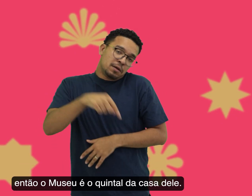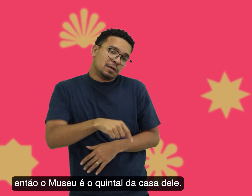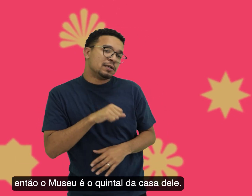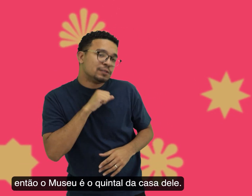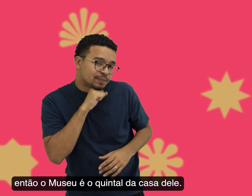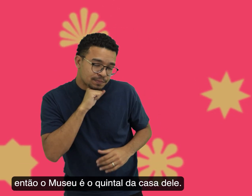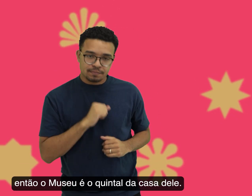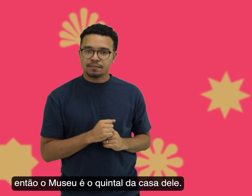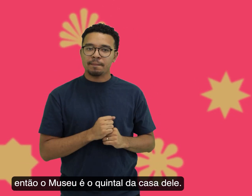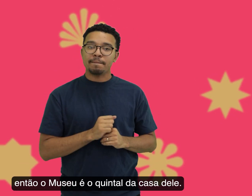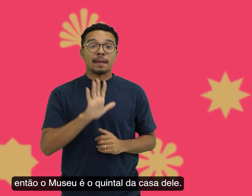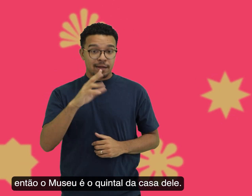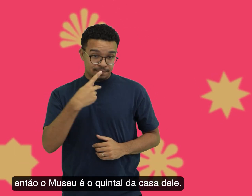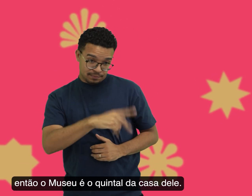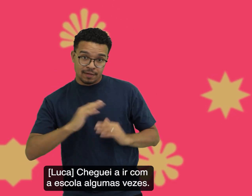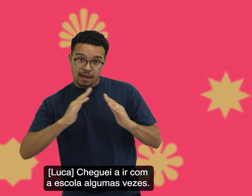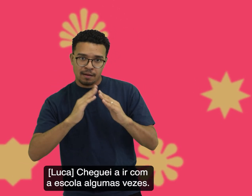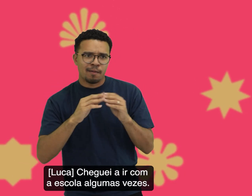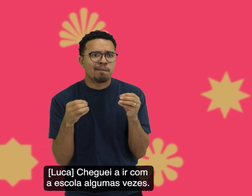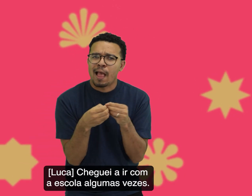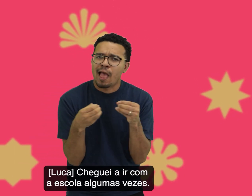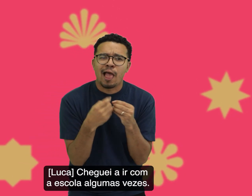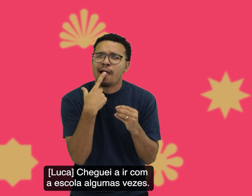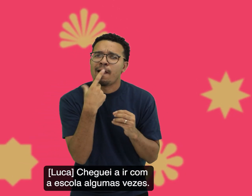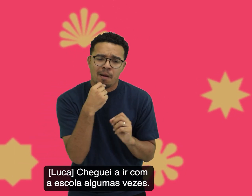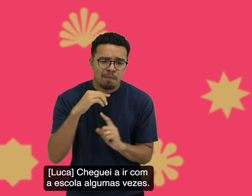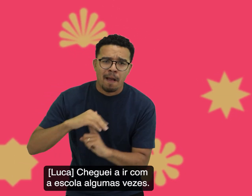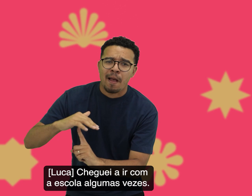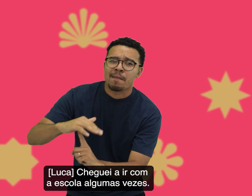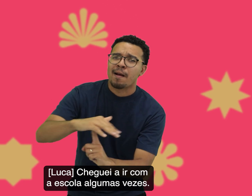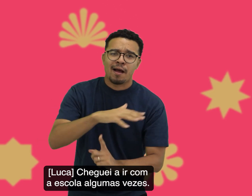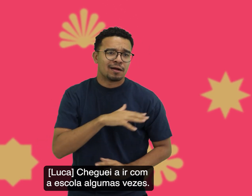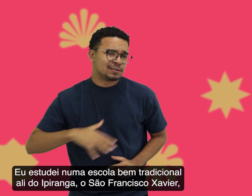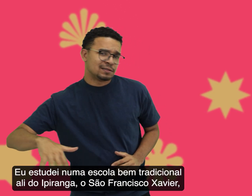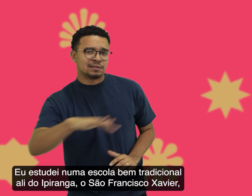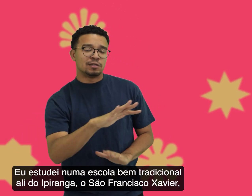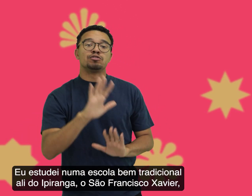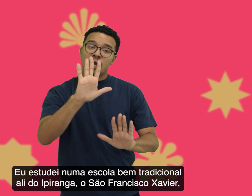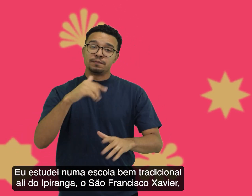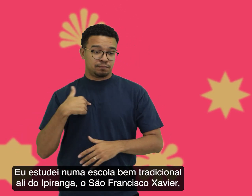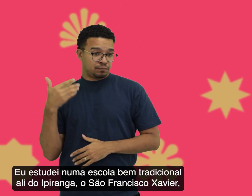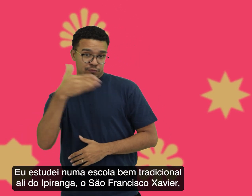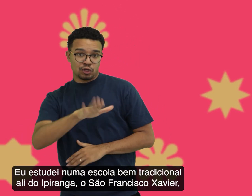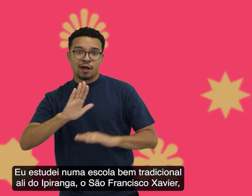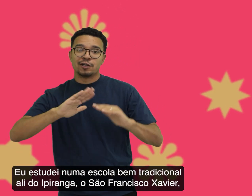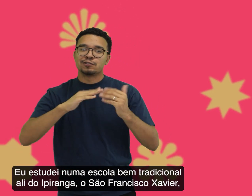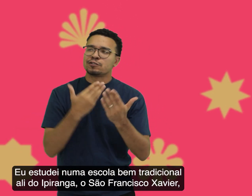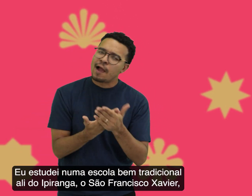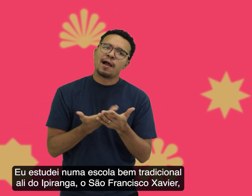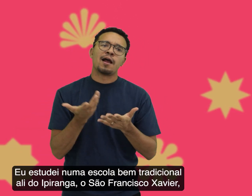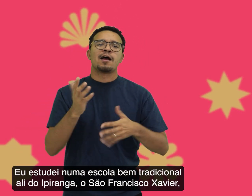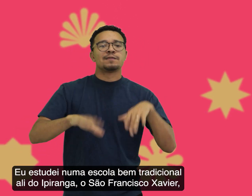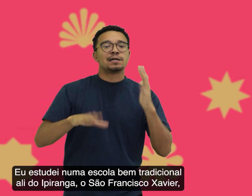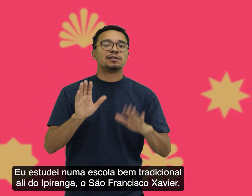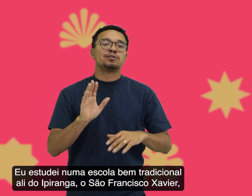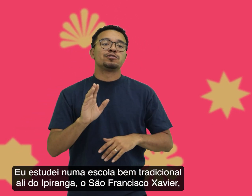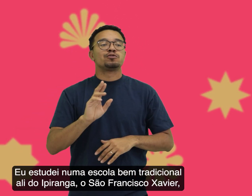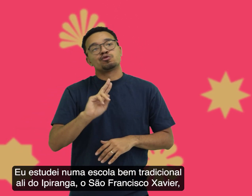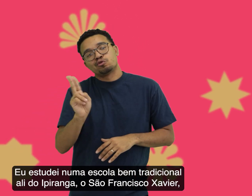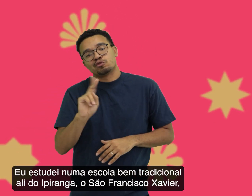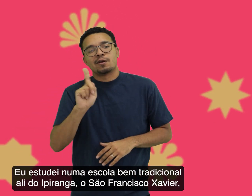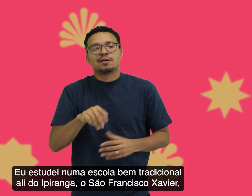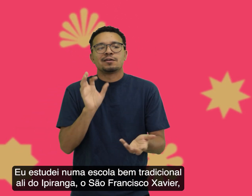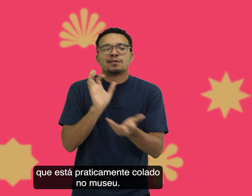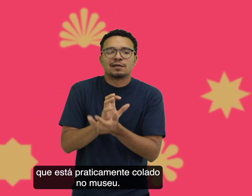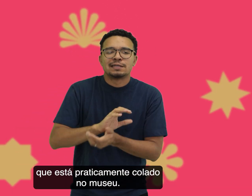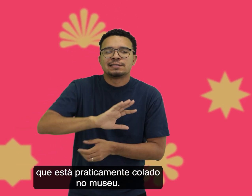então o museu é meio o quintal da casa dele. Cheguei aí com a escola algumas vezes. Eu estudei numa escola bem tradicional ali do